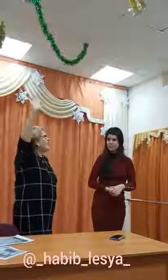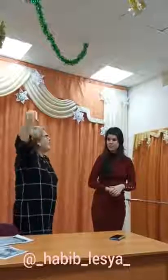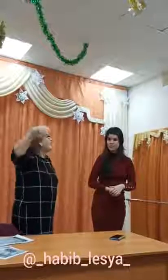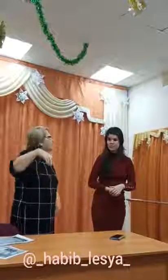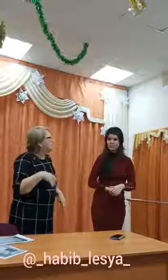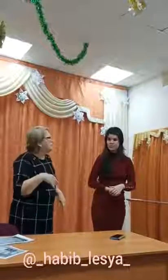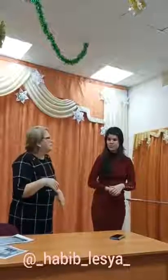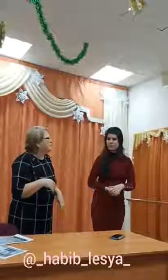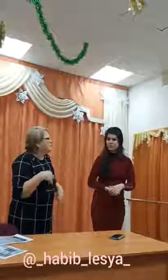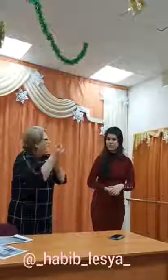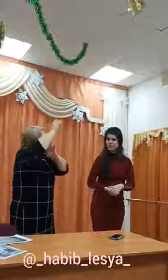надоело.